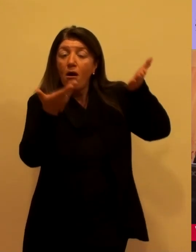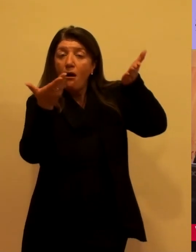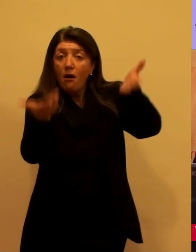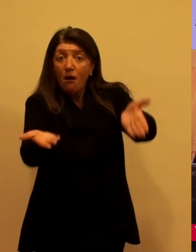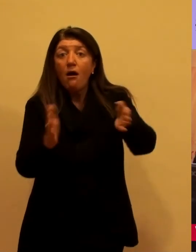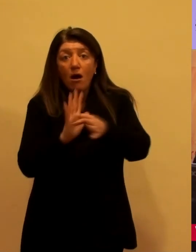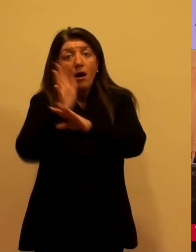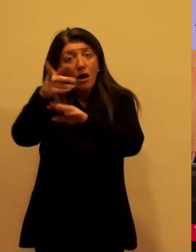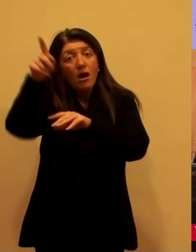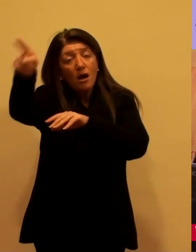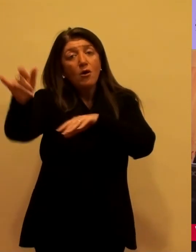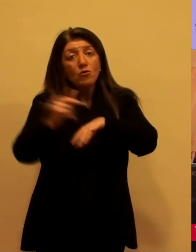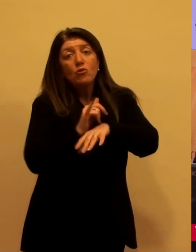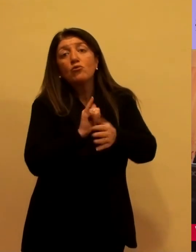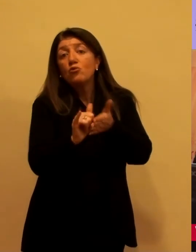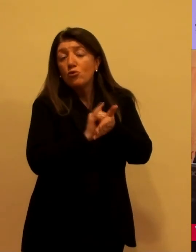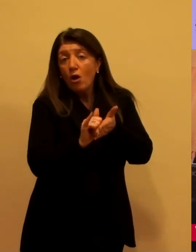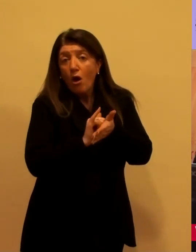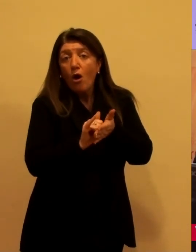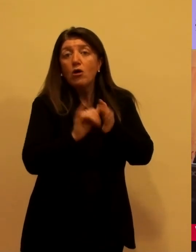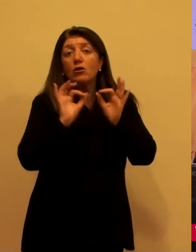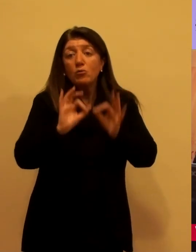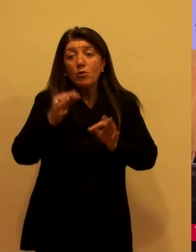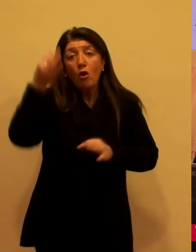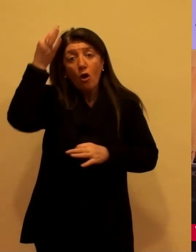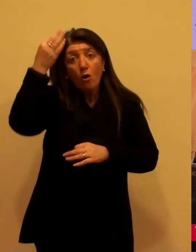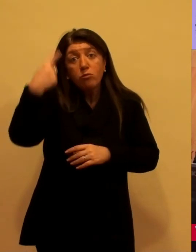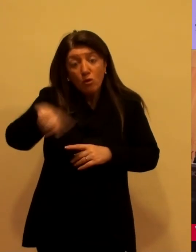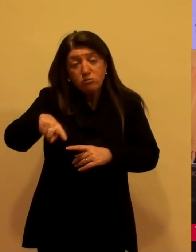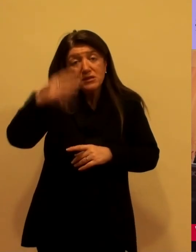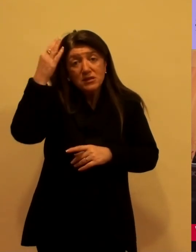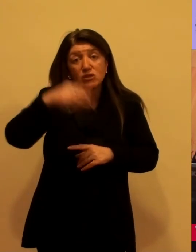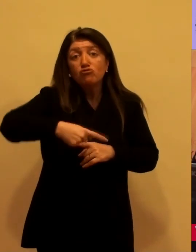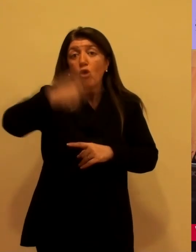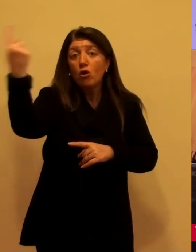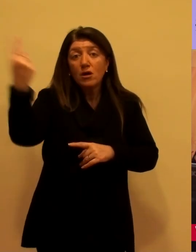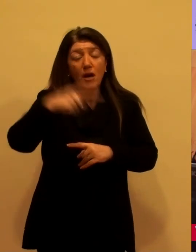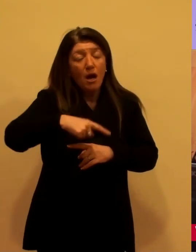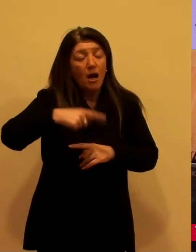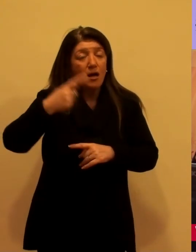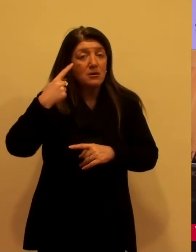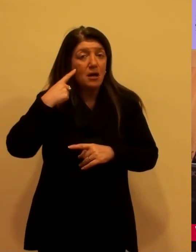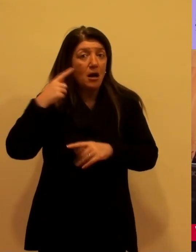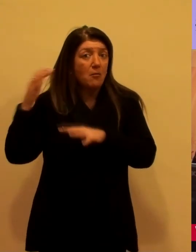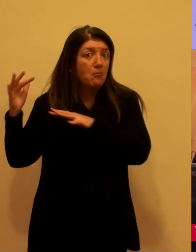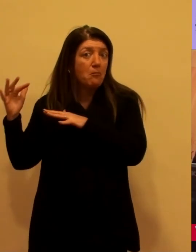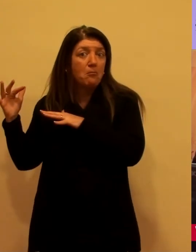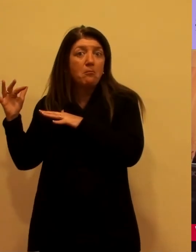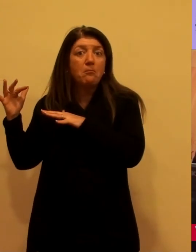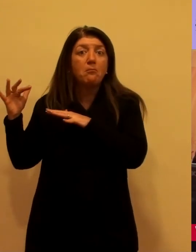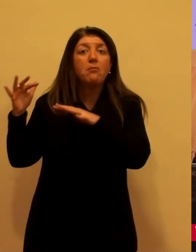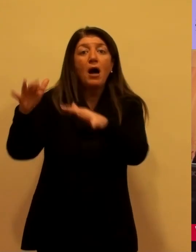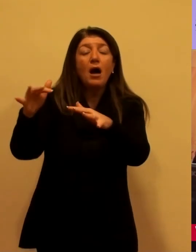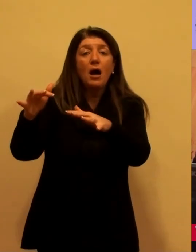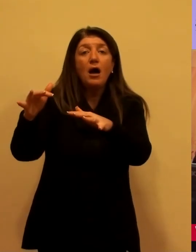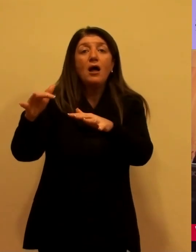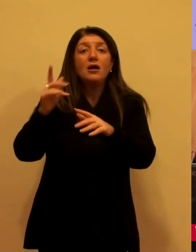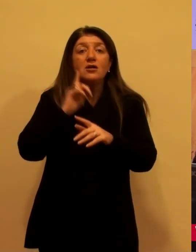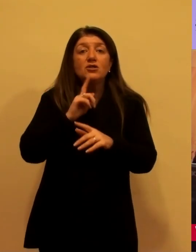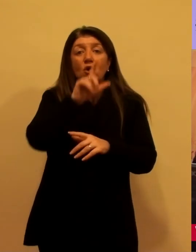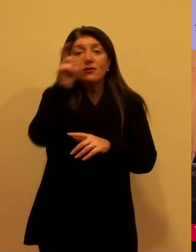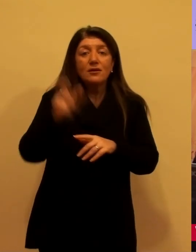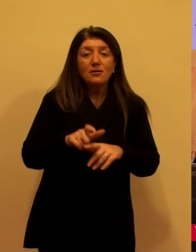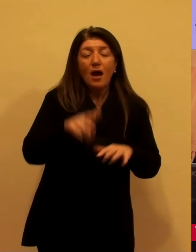scambio bellissimo e quella giornata in particolare ha avuto un eco nazionale. Tutta la comunità sorda italiana si è mobilitata